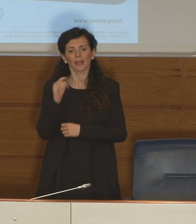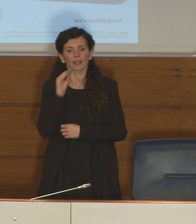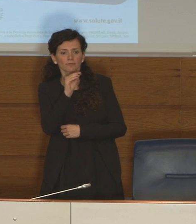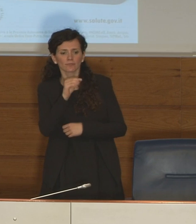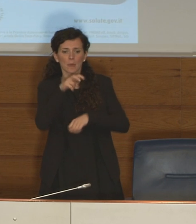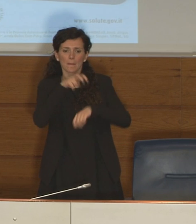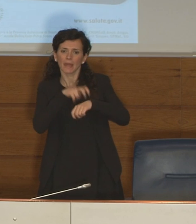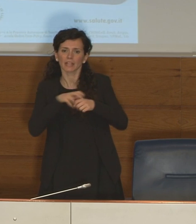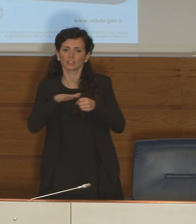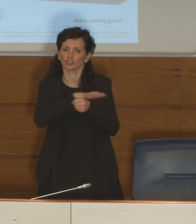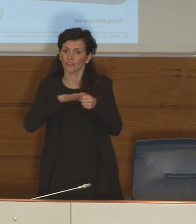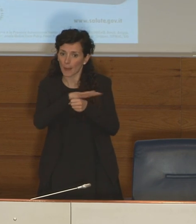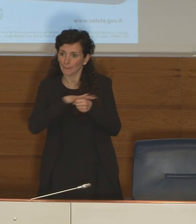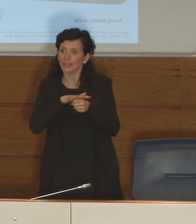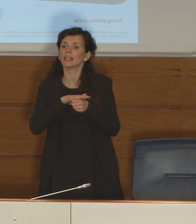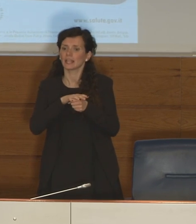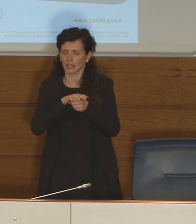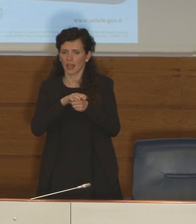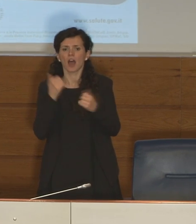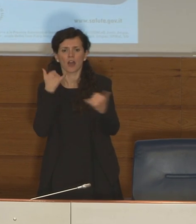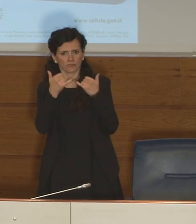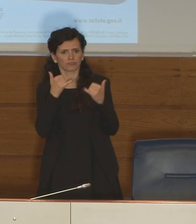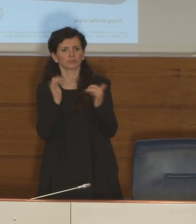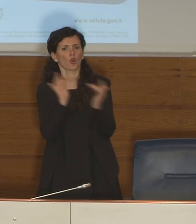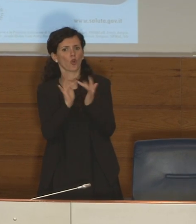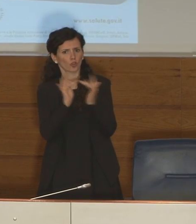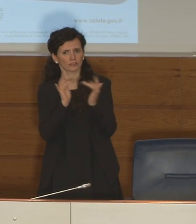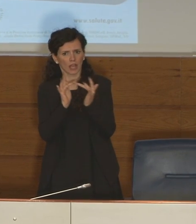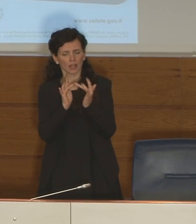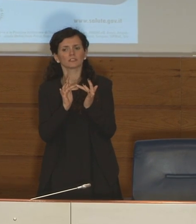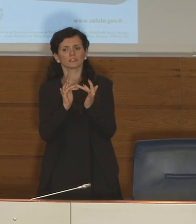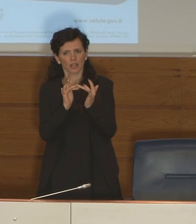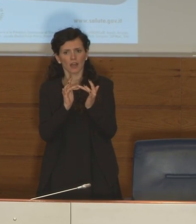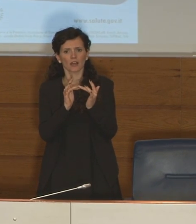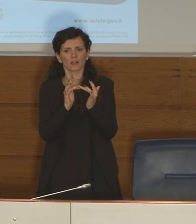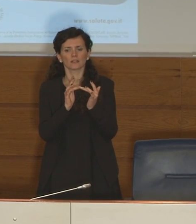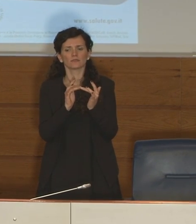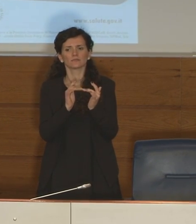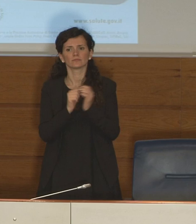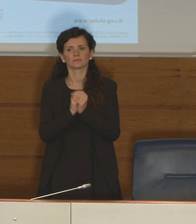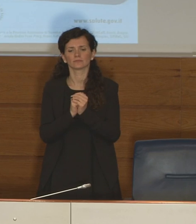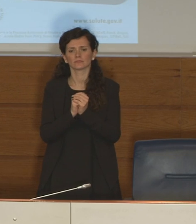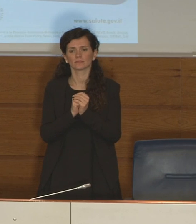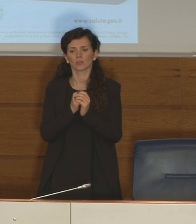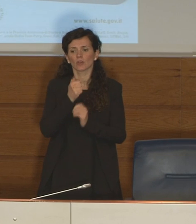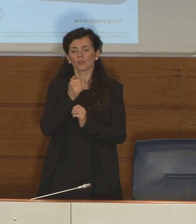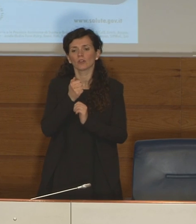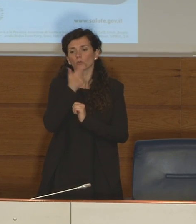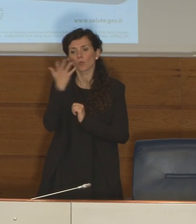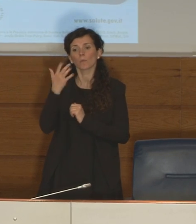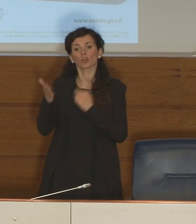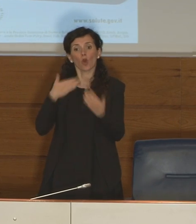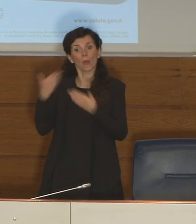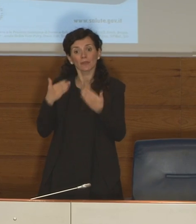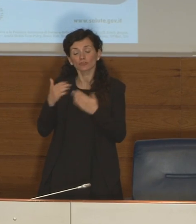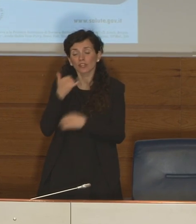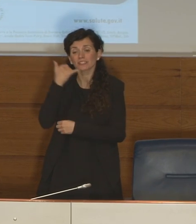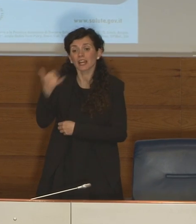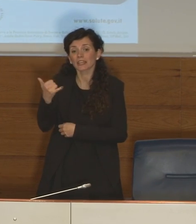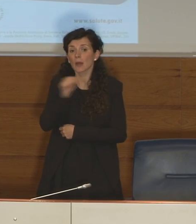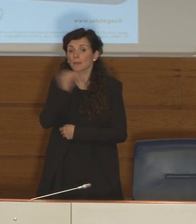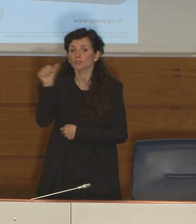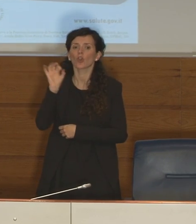quindi contattare i medici famiglia telefonicamente e poi chiamare in nome dell'emergenza in caso di